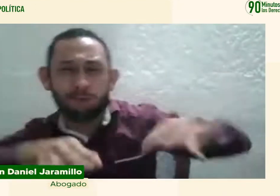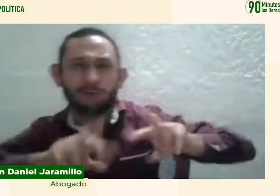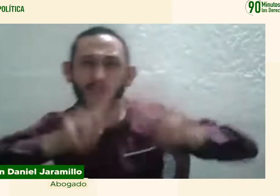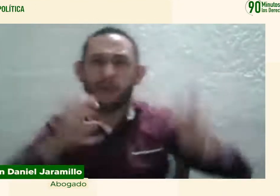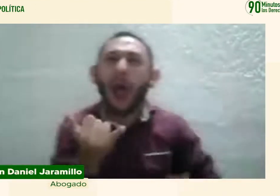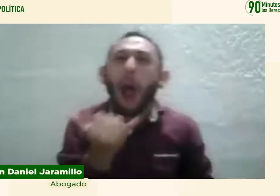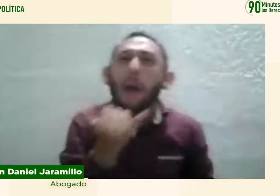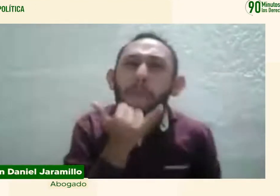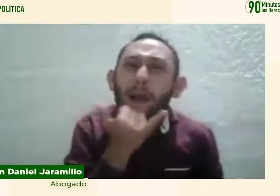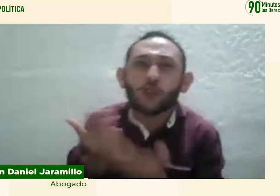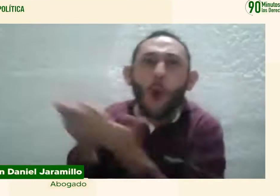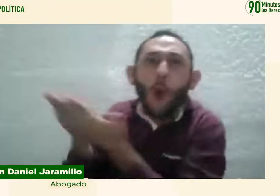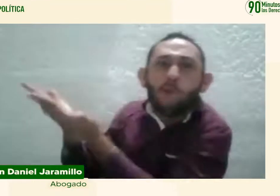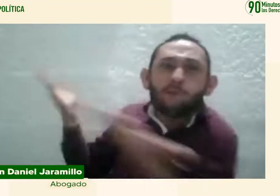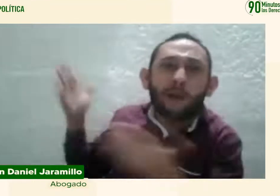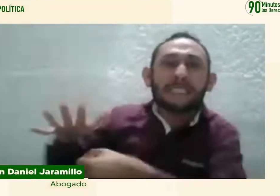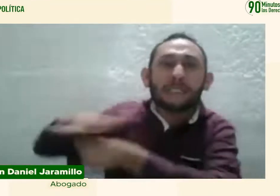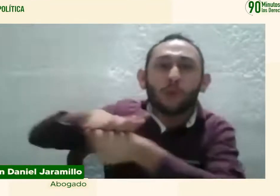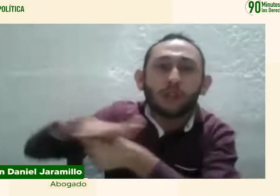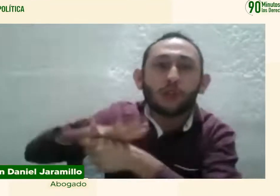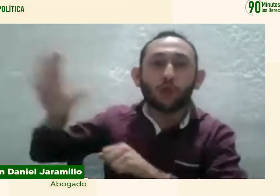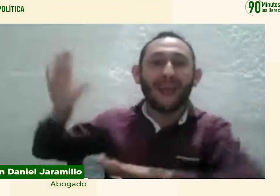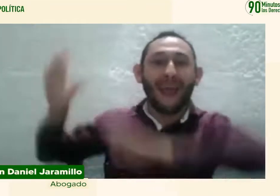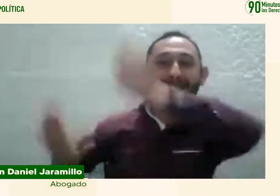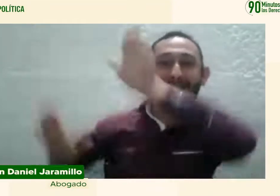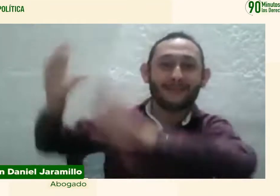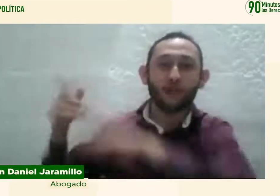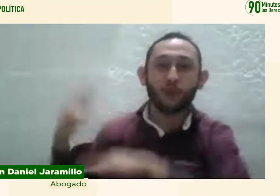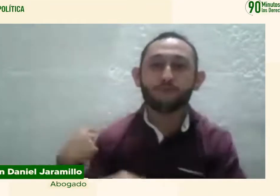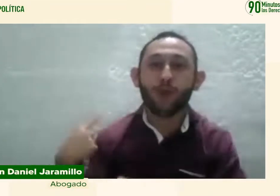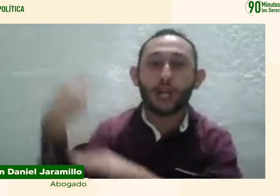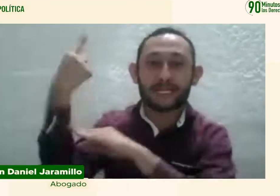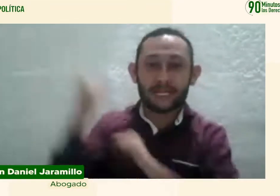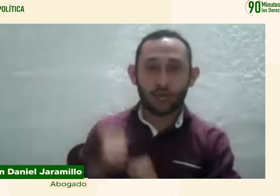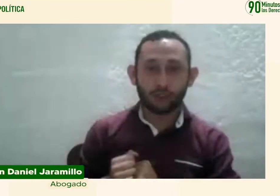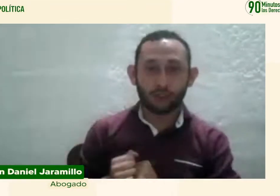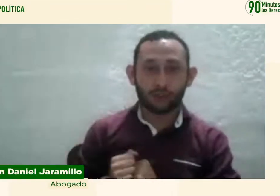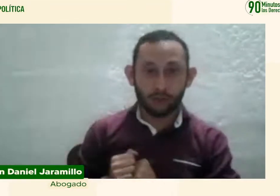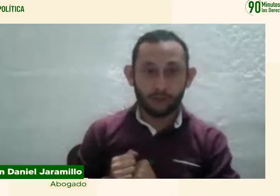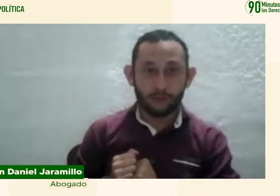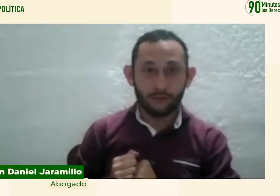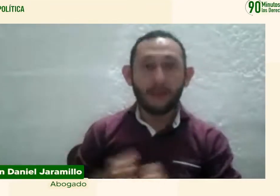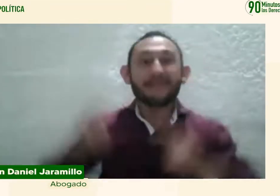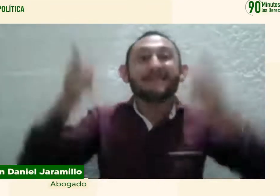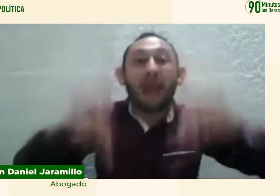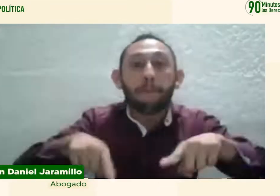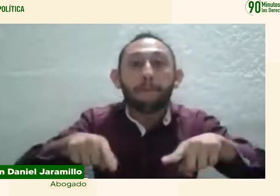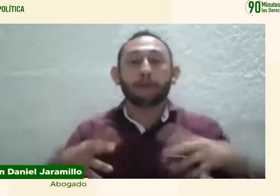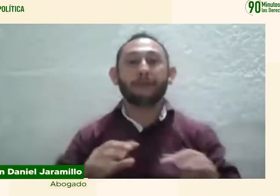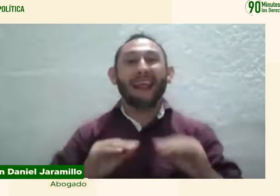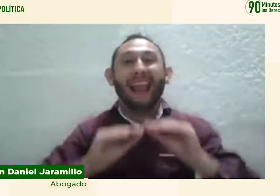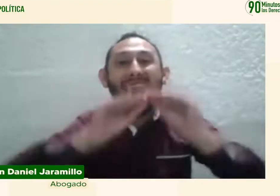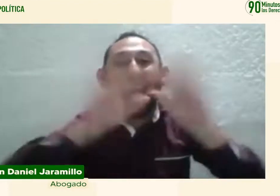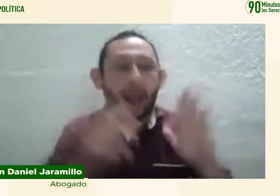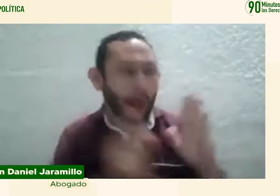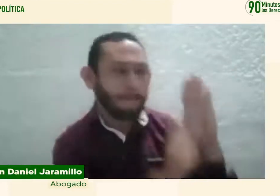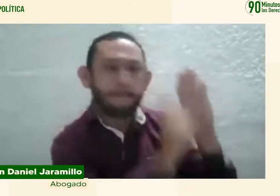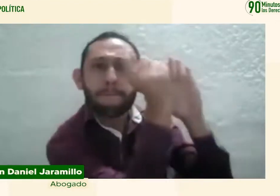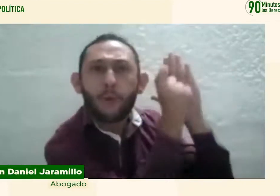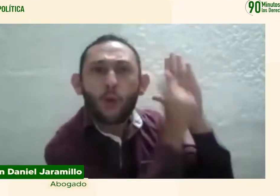y explicar qué sucede y qué situaciones se van presentando con los candidatos políticos también por